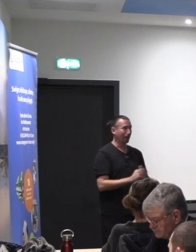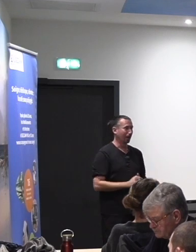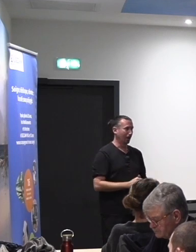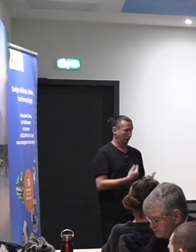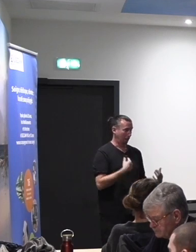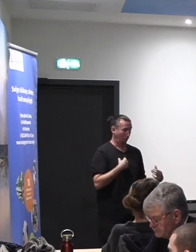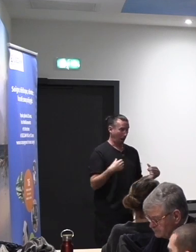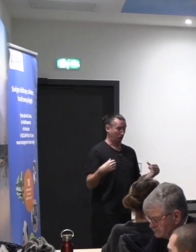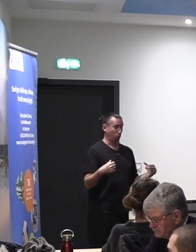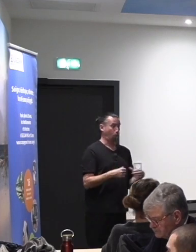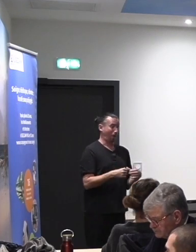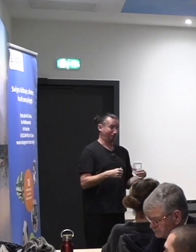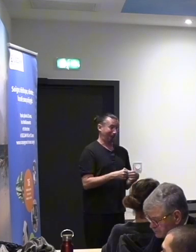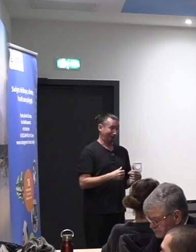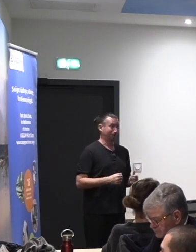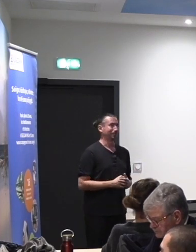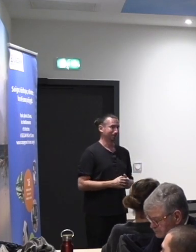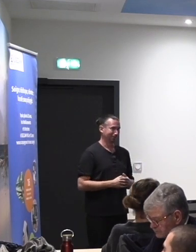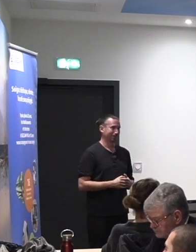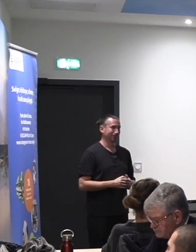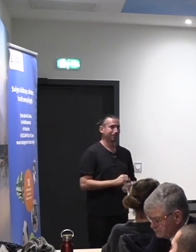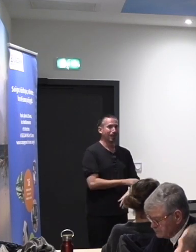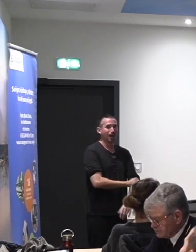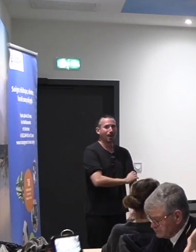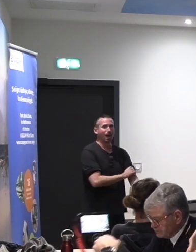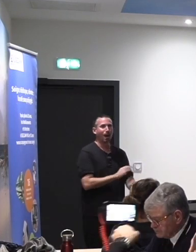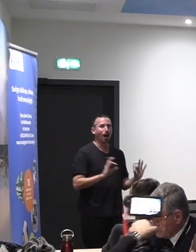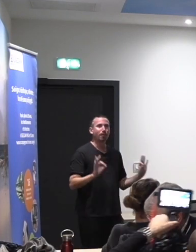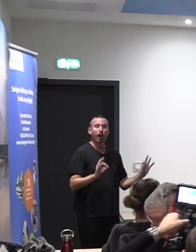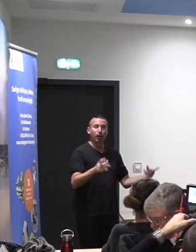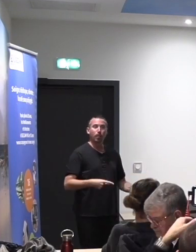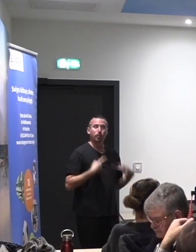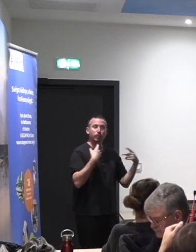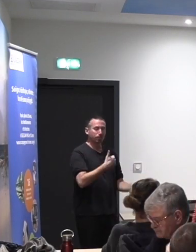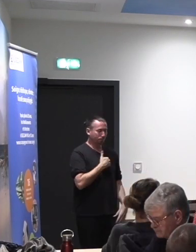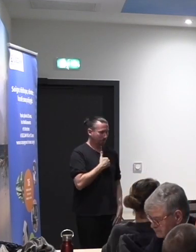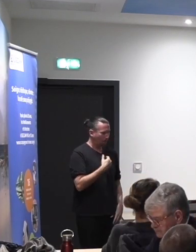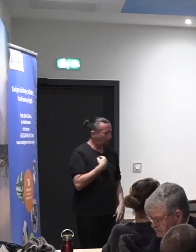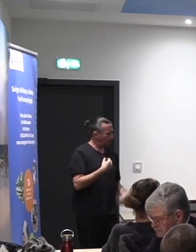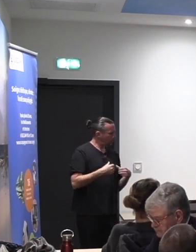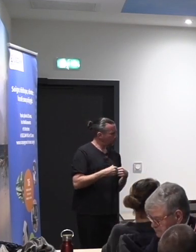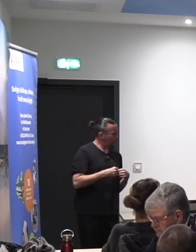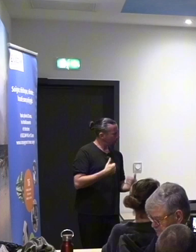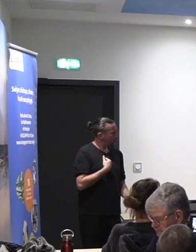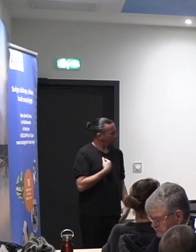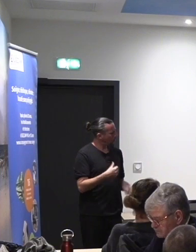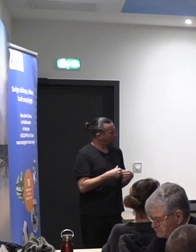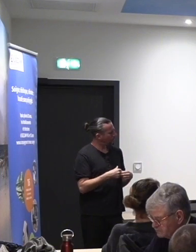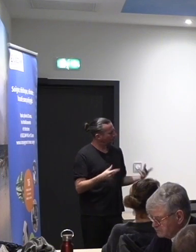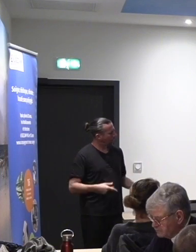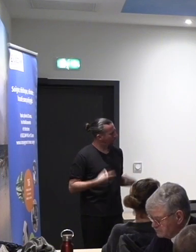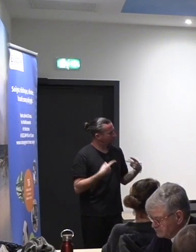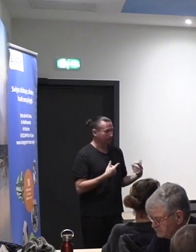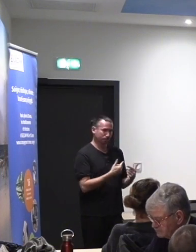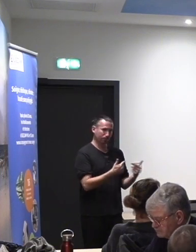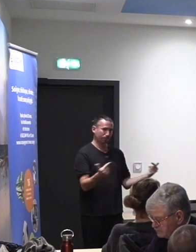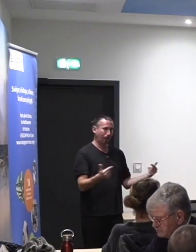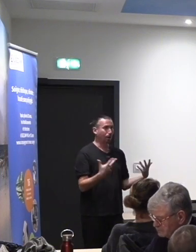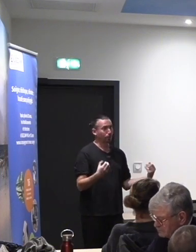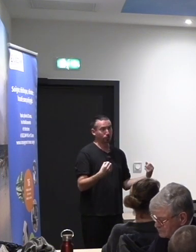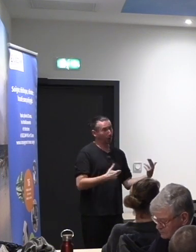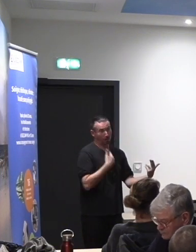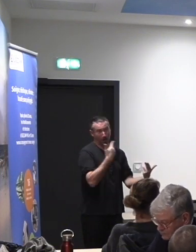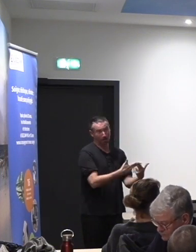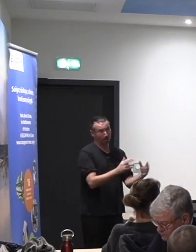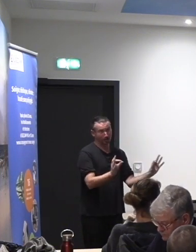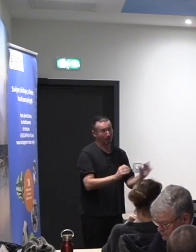dois-je faire ?» Je vous rappelle que dans votre vie, vous vous posez sans cesse cette question, moi aussi, que dois-je faire de ma vie? Et vous n'avez absolument pas la réponse.